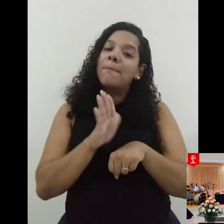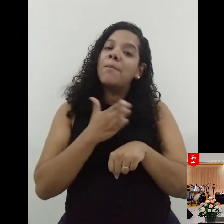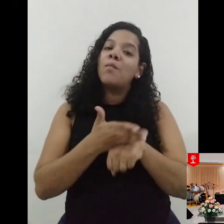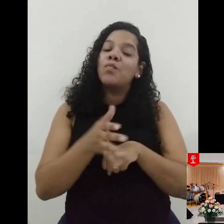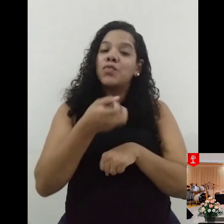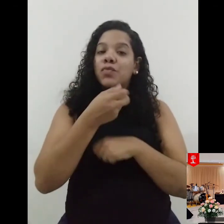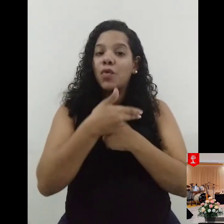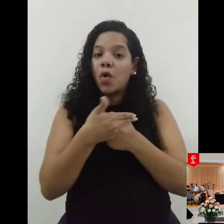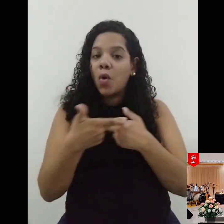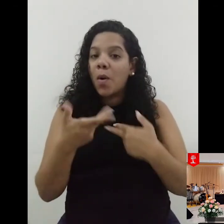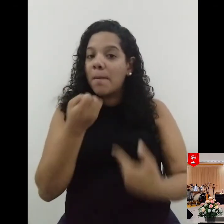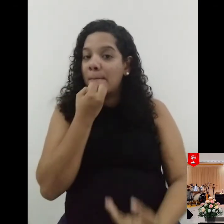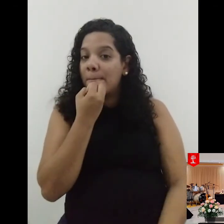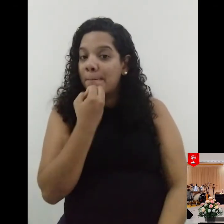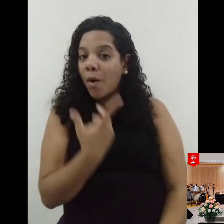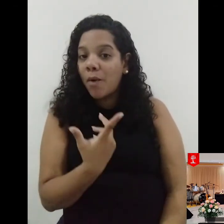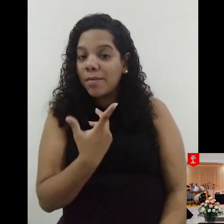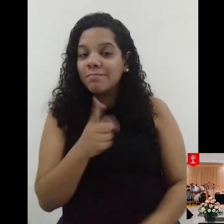do coração.